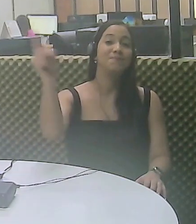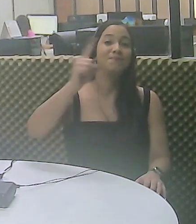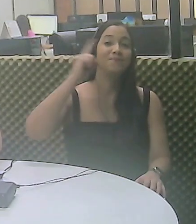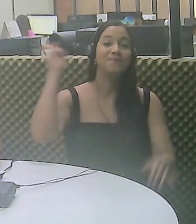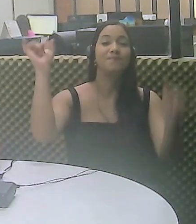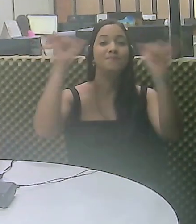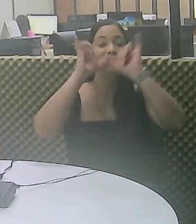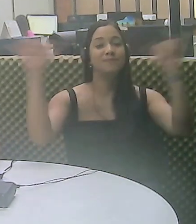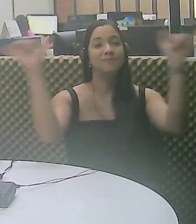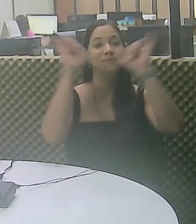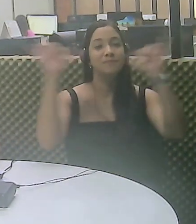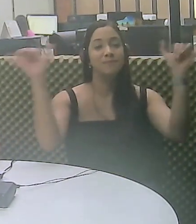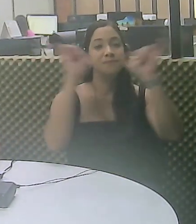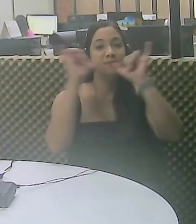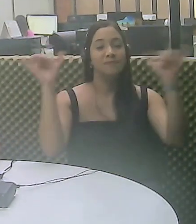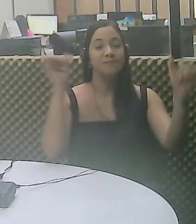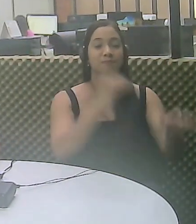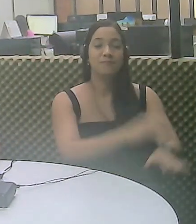Giro de